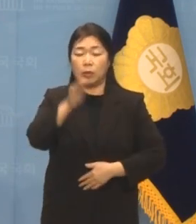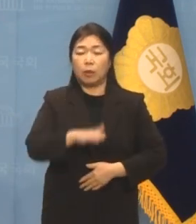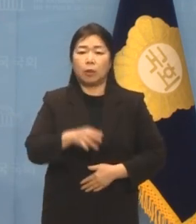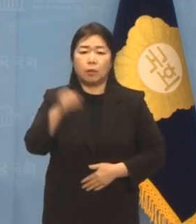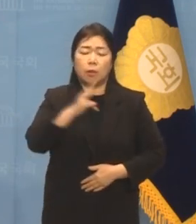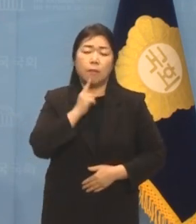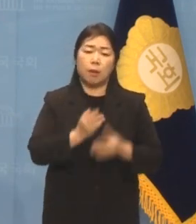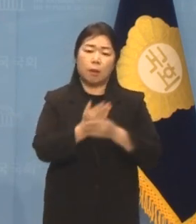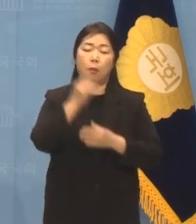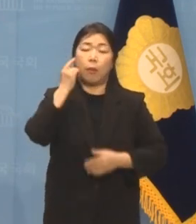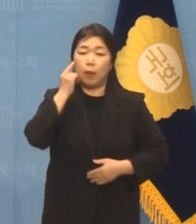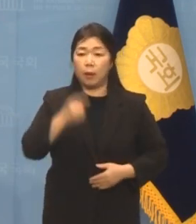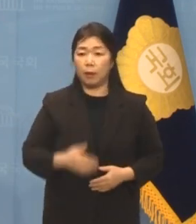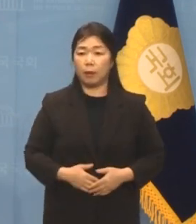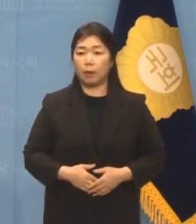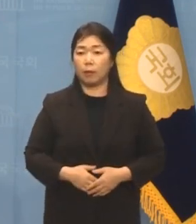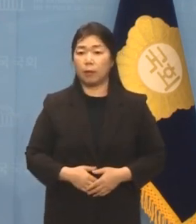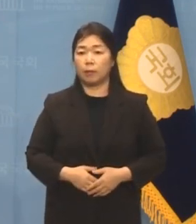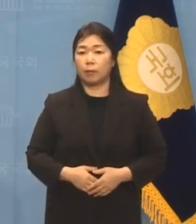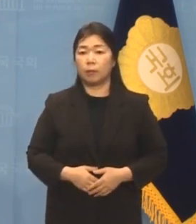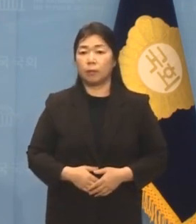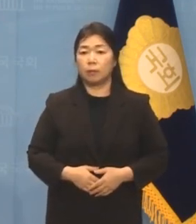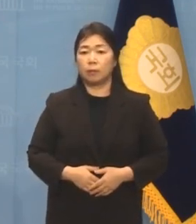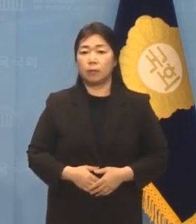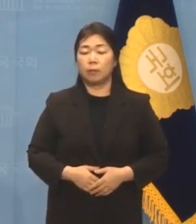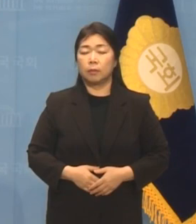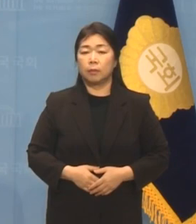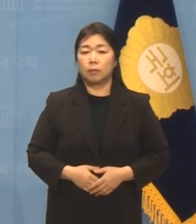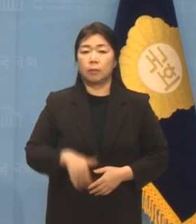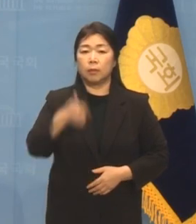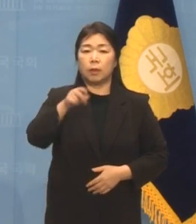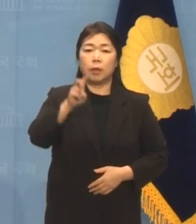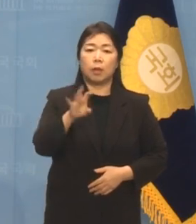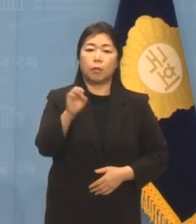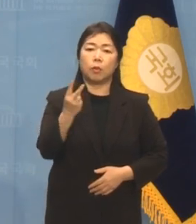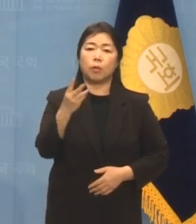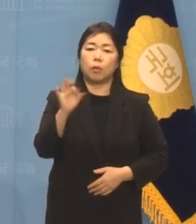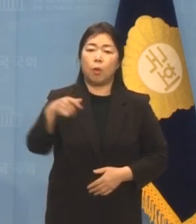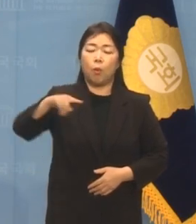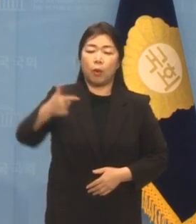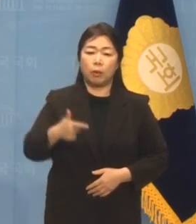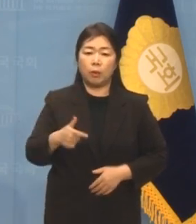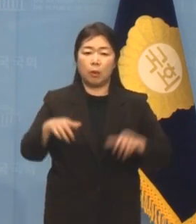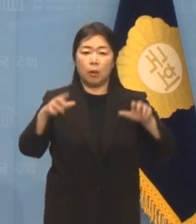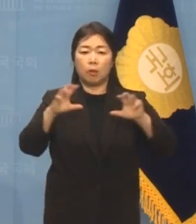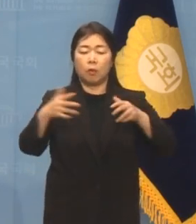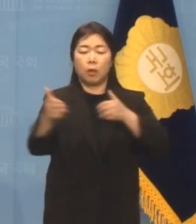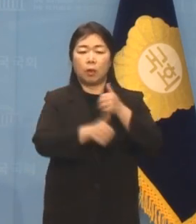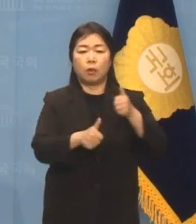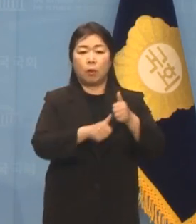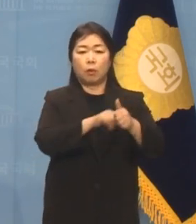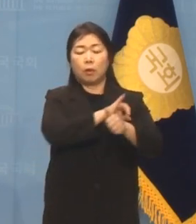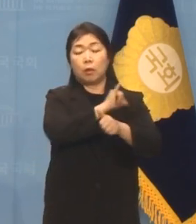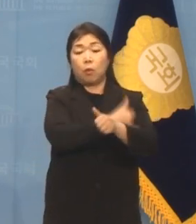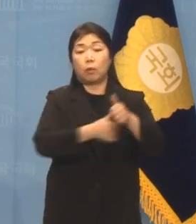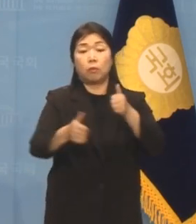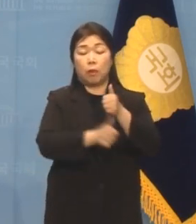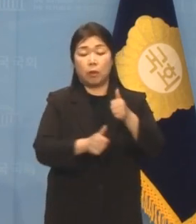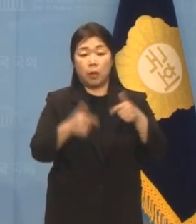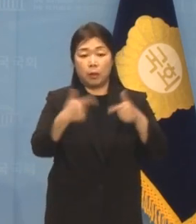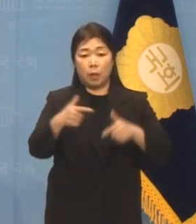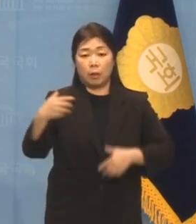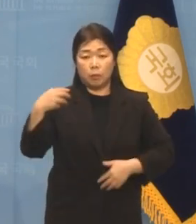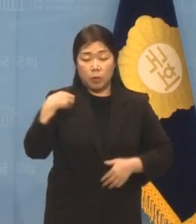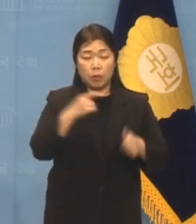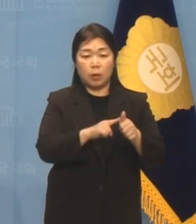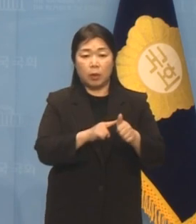무엇이냐 김용원 국가인권 상임위원이 보고서 내용을 심의하는 과정에서 한